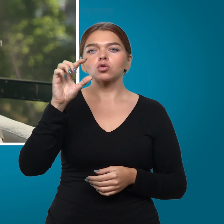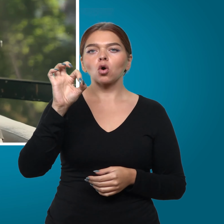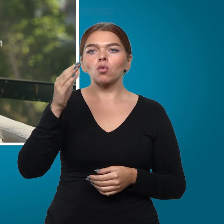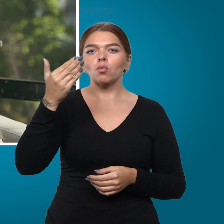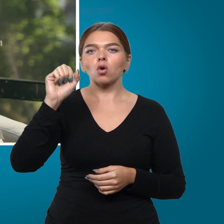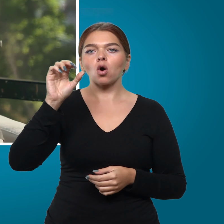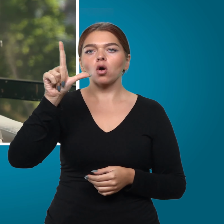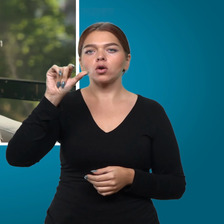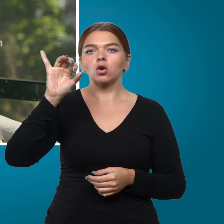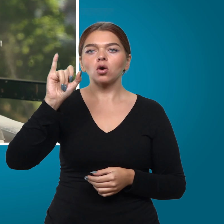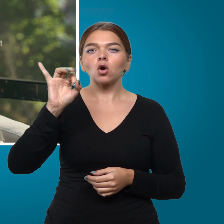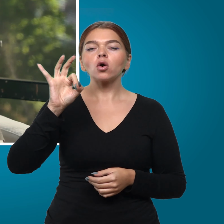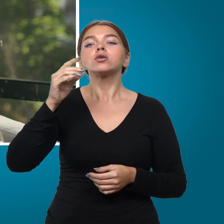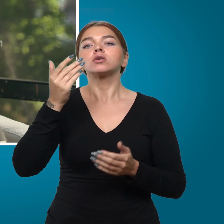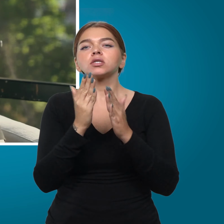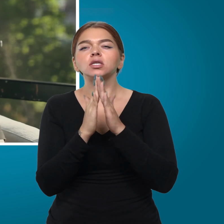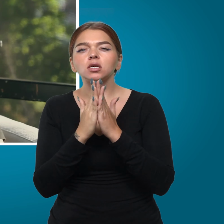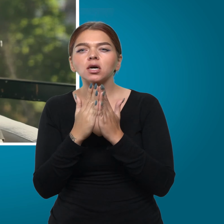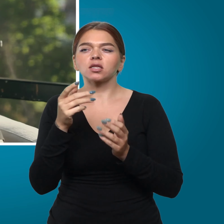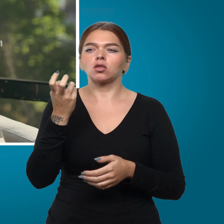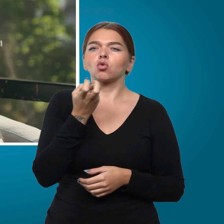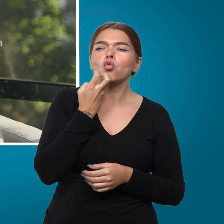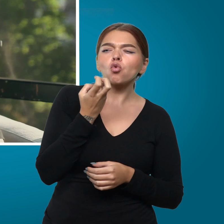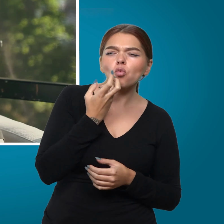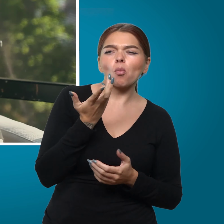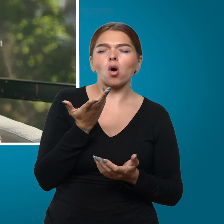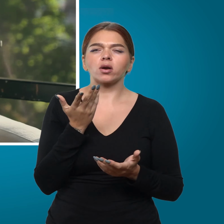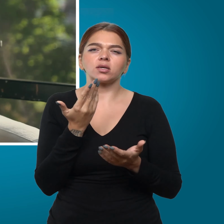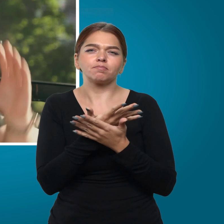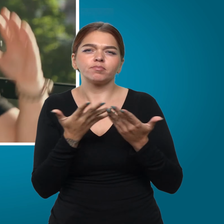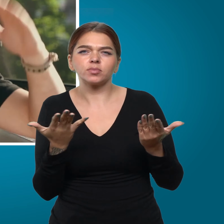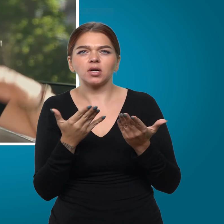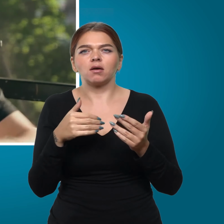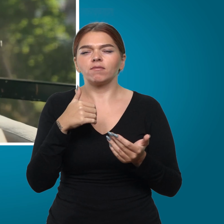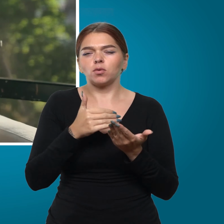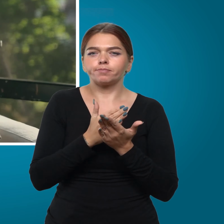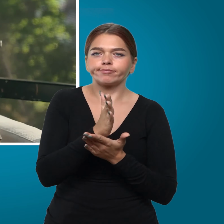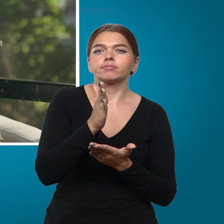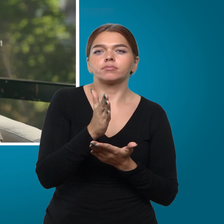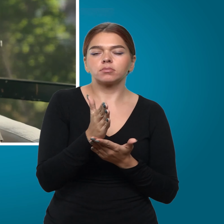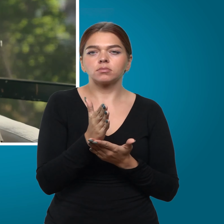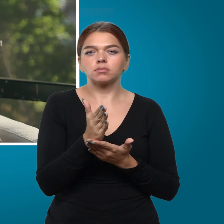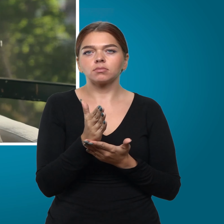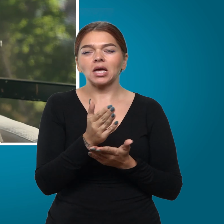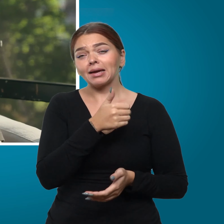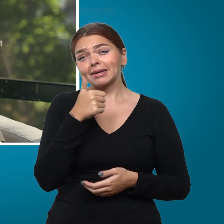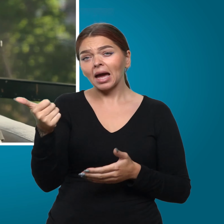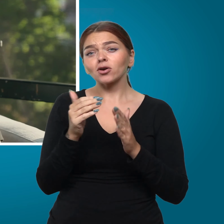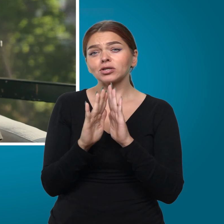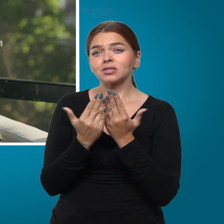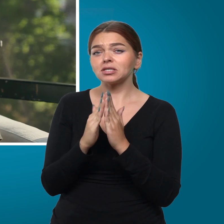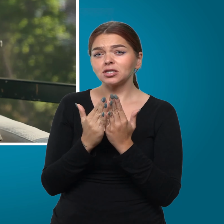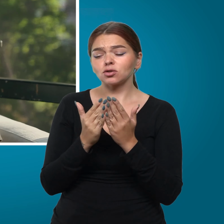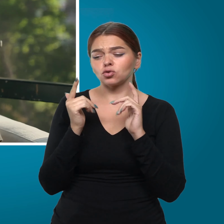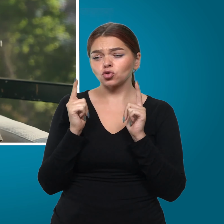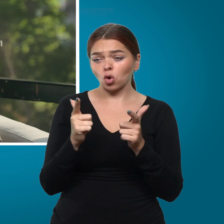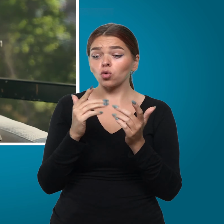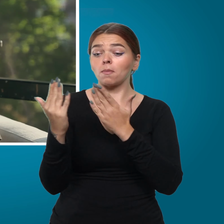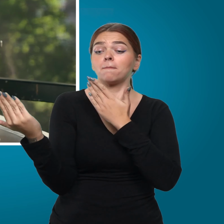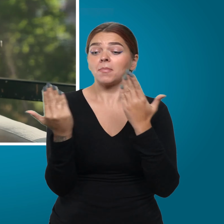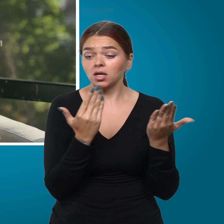ir tai biški susimastai apie gyvenimą, vėl subyra kažkokie įsitikinimai, subyra kažkokie gal net kartais ir